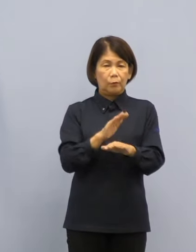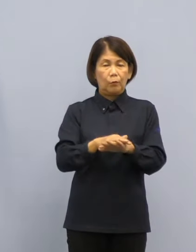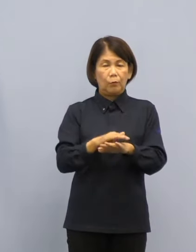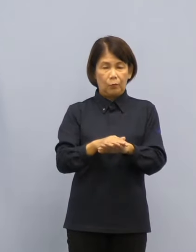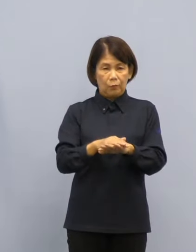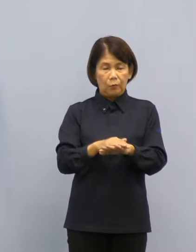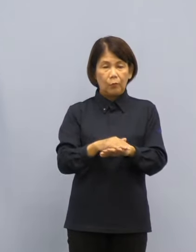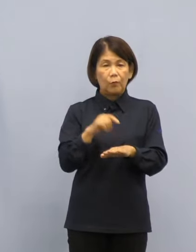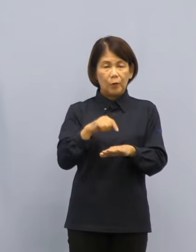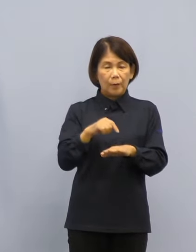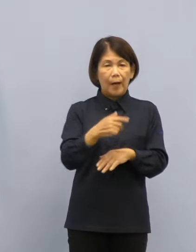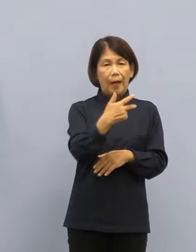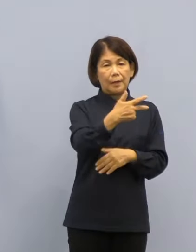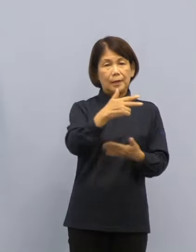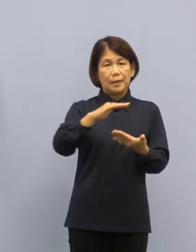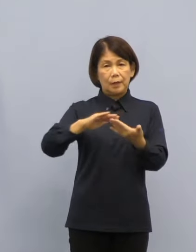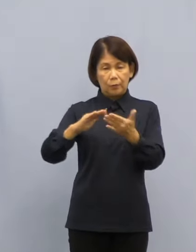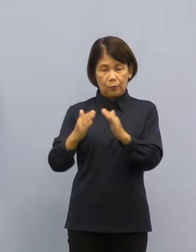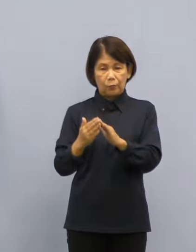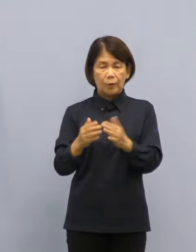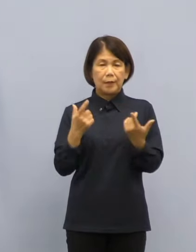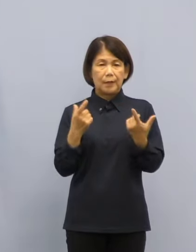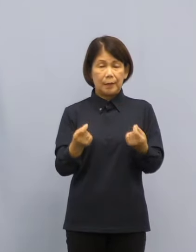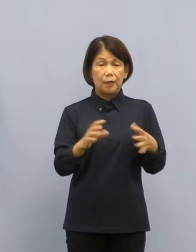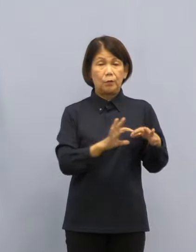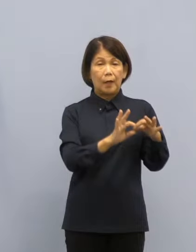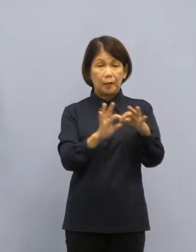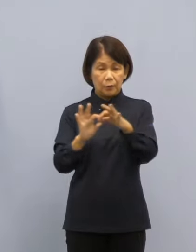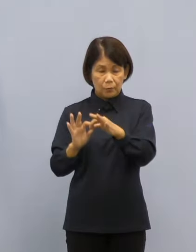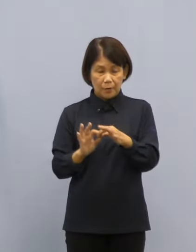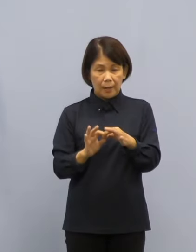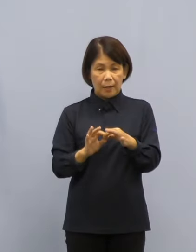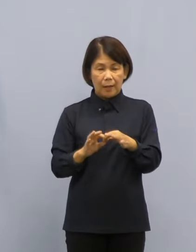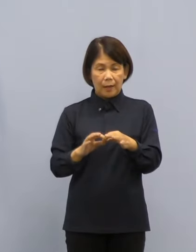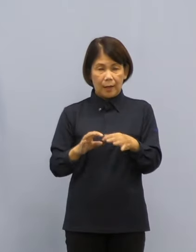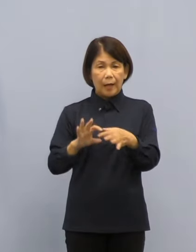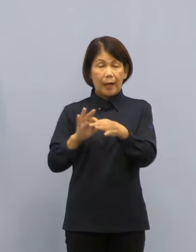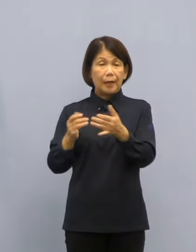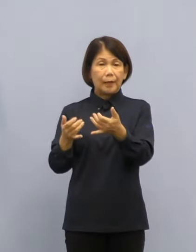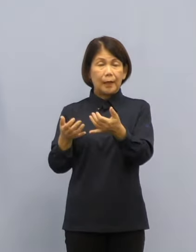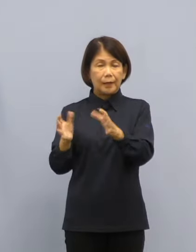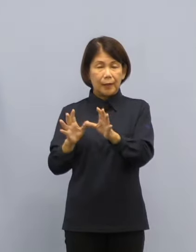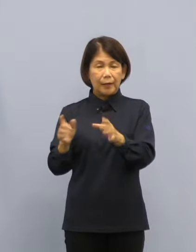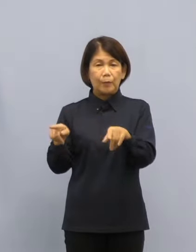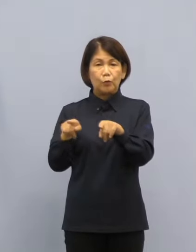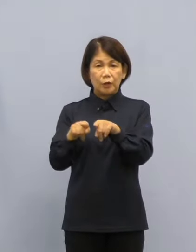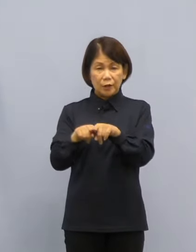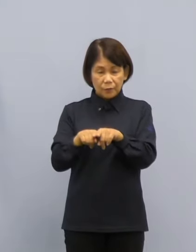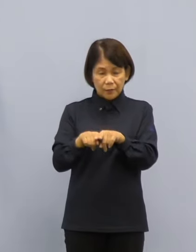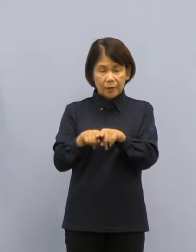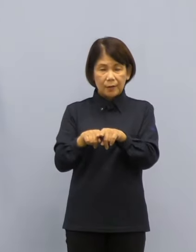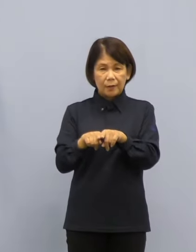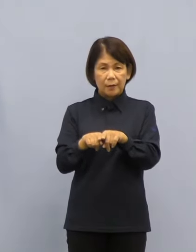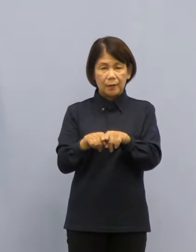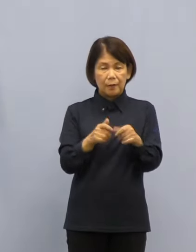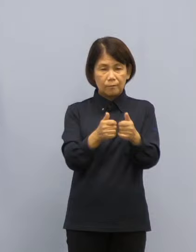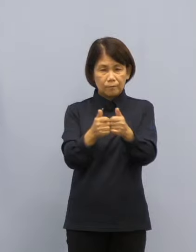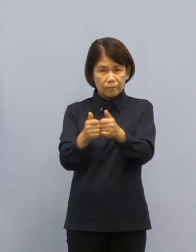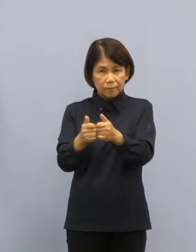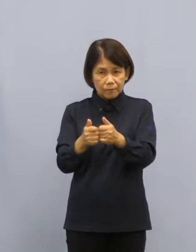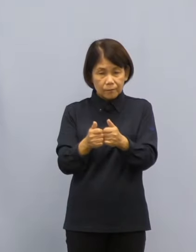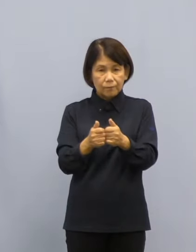長ともしっかり連携をしてですね関係団体もありますけどその方々ともいろいろ協議をしなが